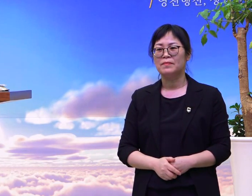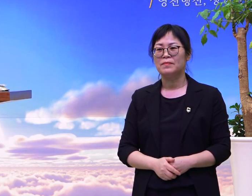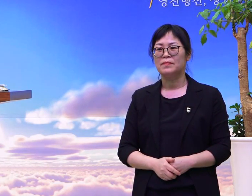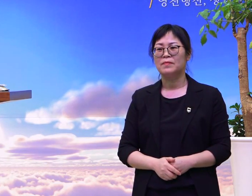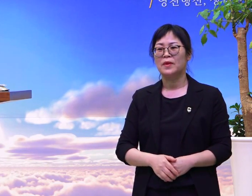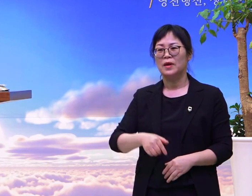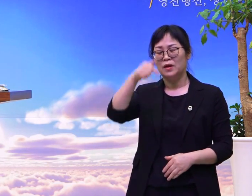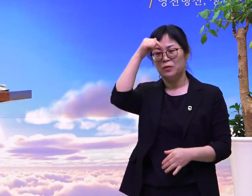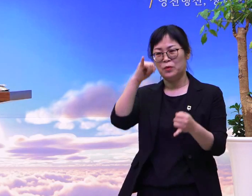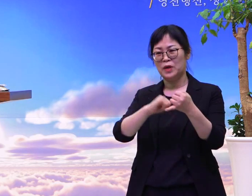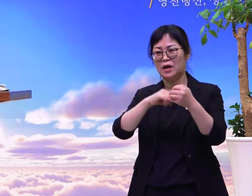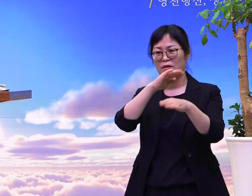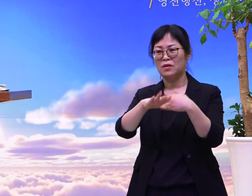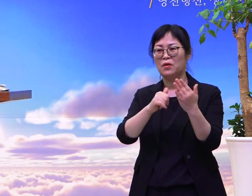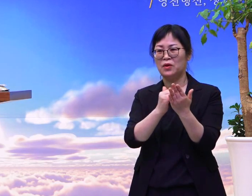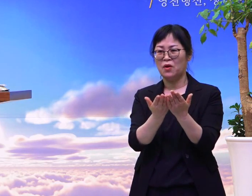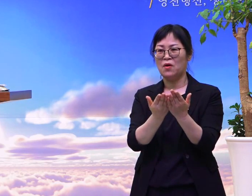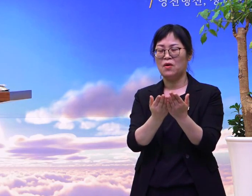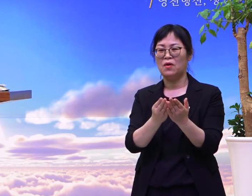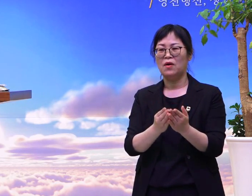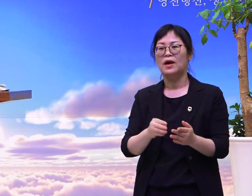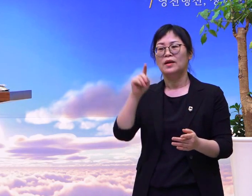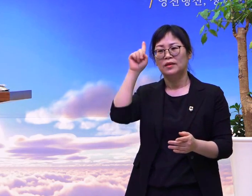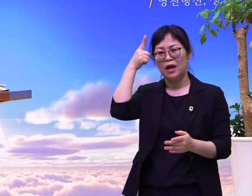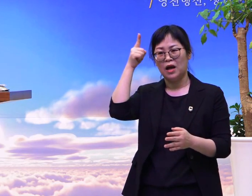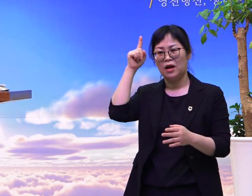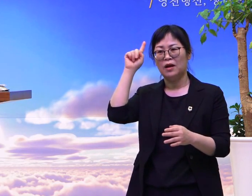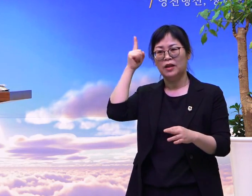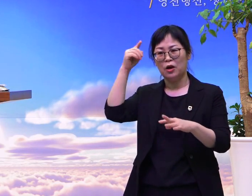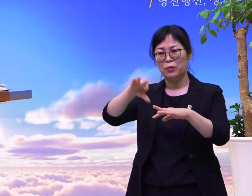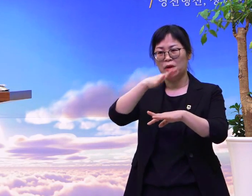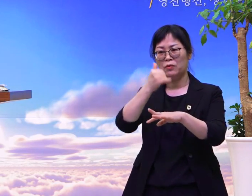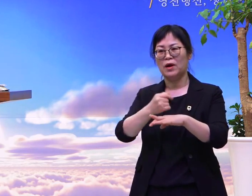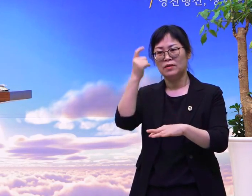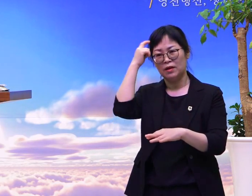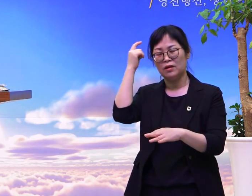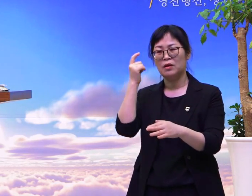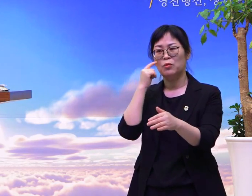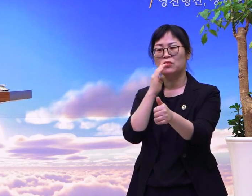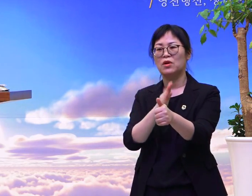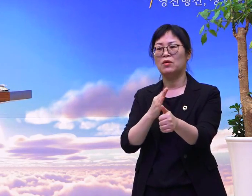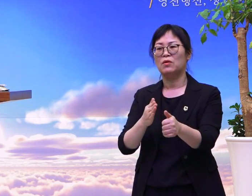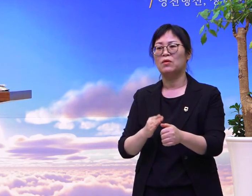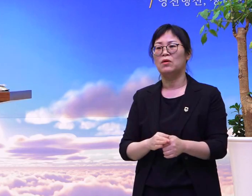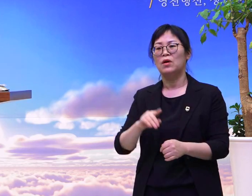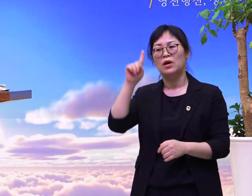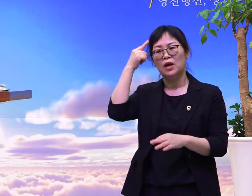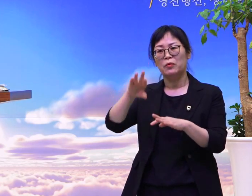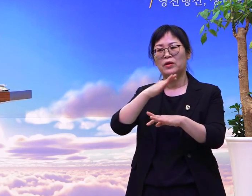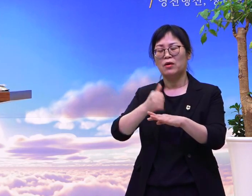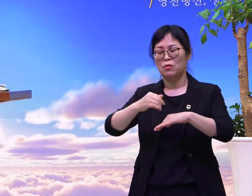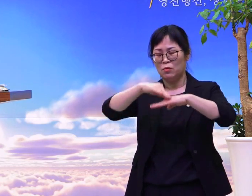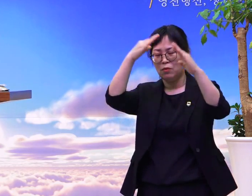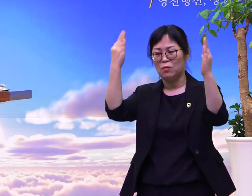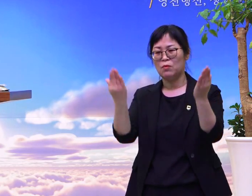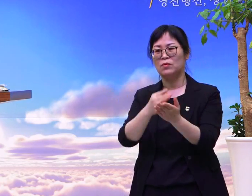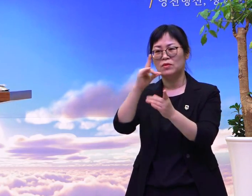구약 성경에 여러분 다윗을 한번 생각해 보십시오. 다윗은 자신의 온 생을 다해서 하나님을 알아갔습니다.